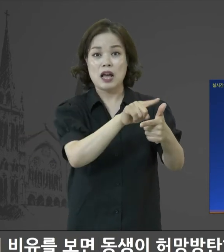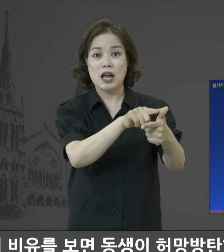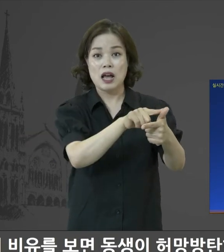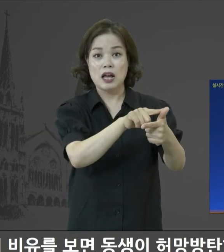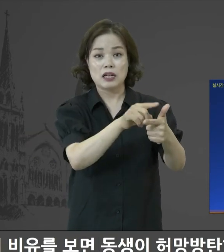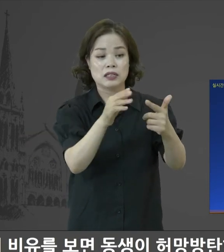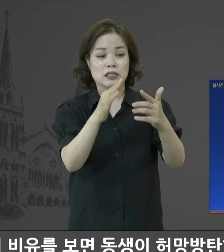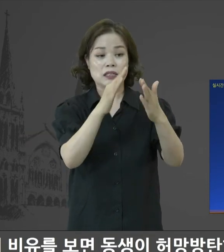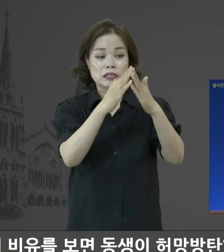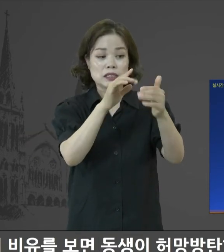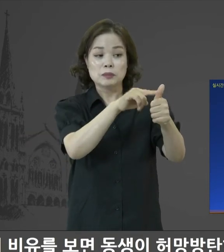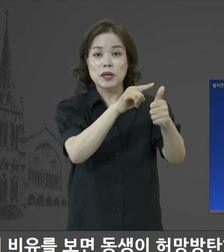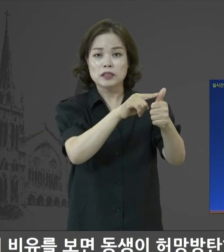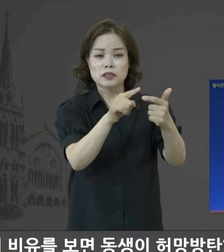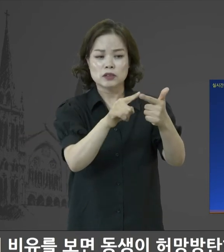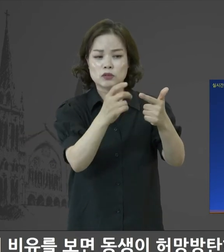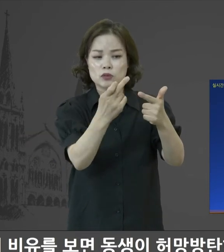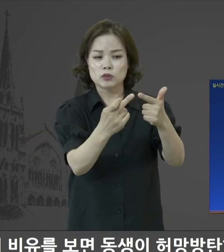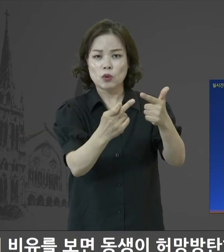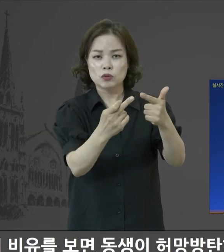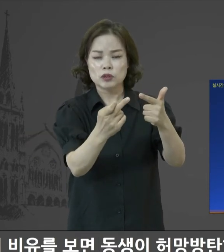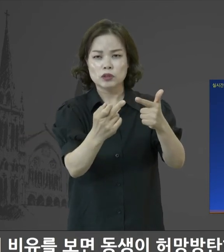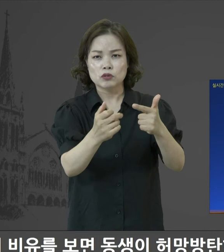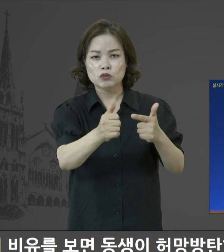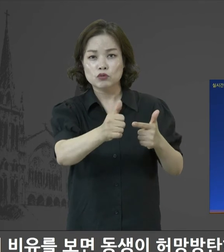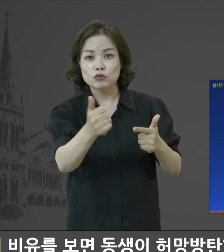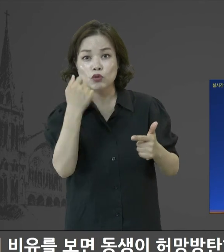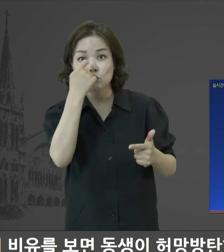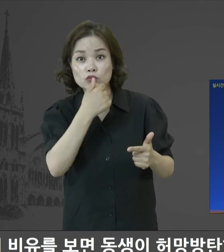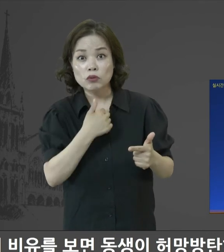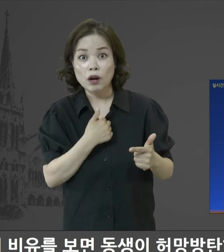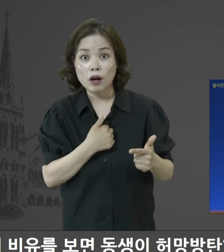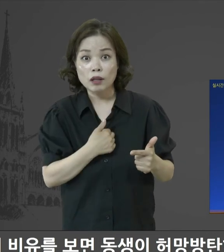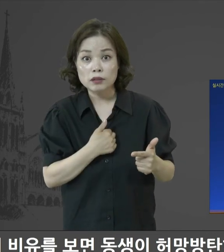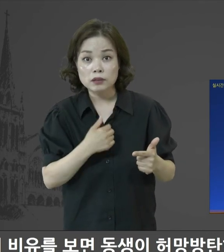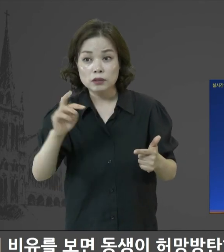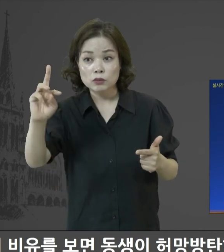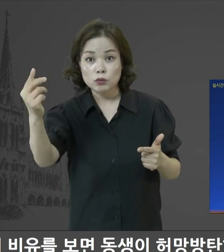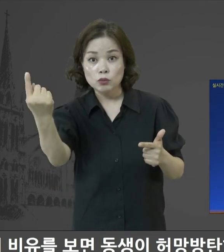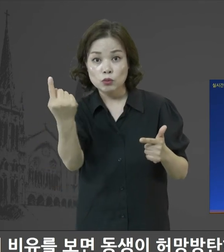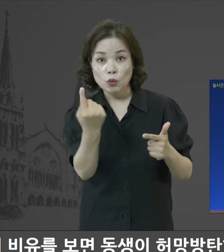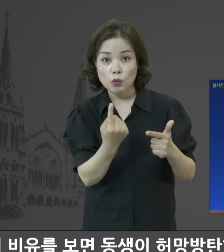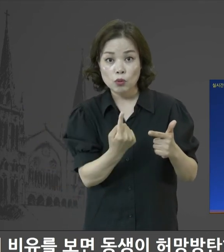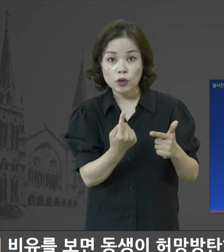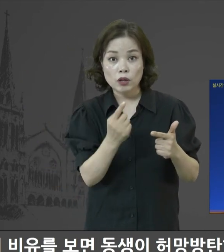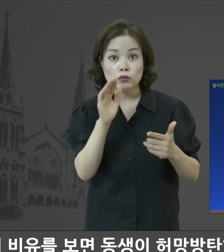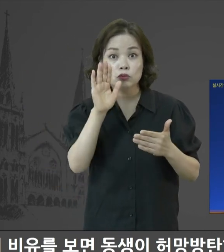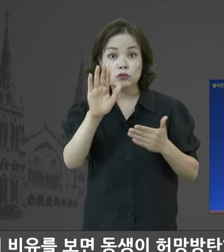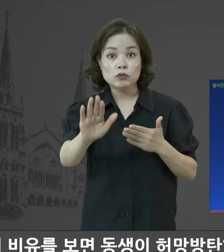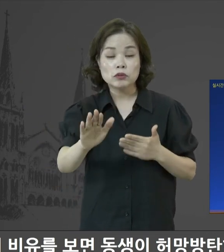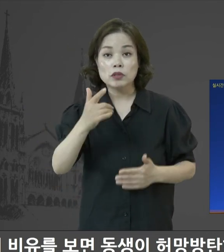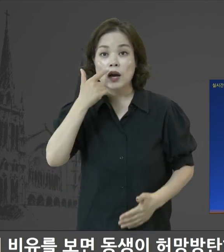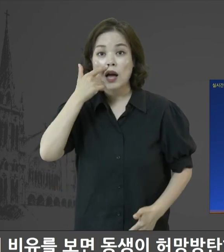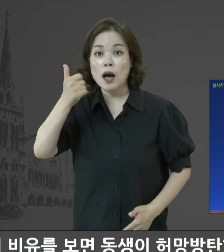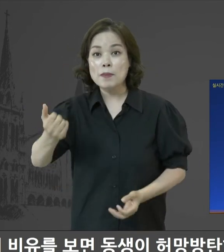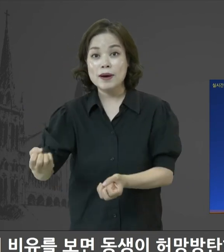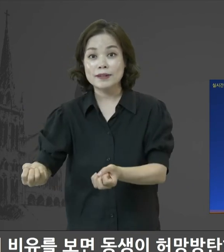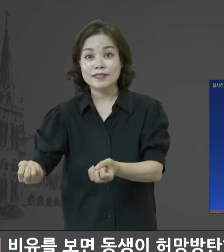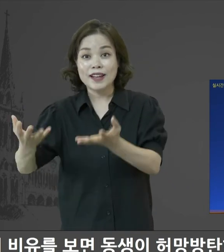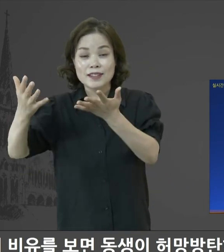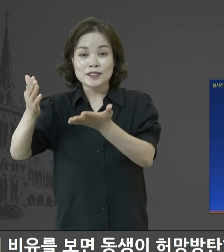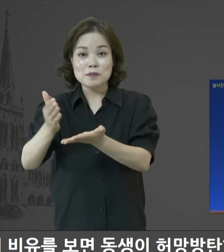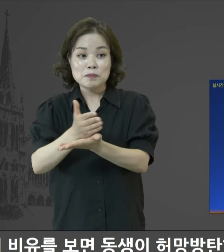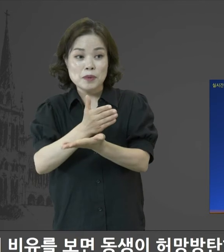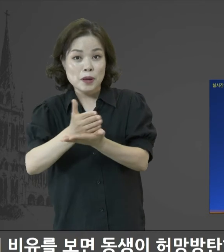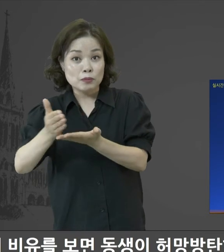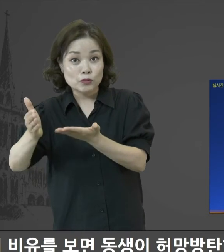있는 형이 동생이 죽었는 줄 알았는데 돌아온 다음 아버지가 잔치